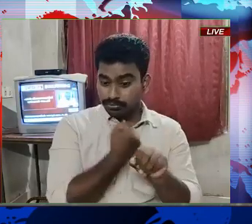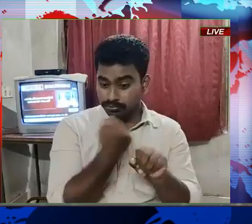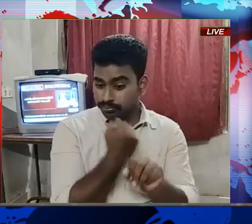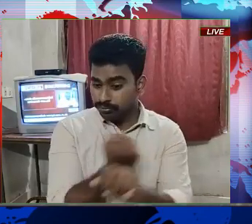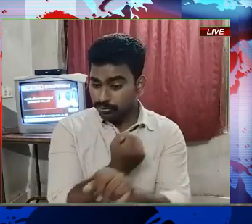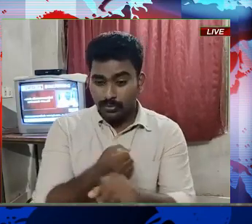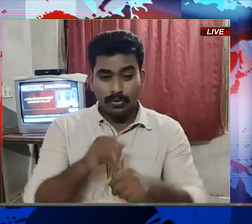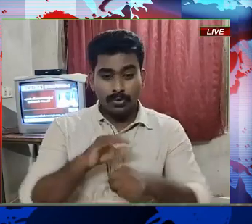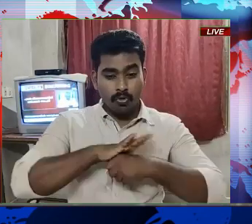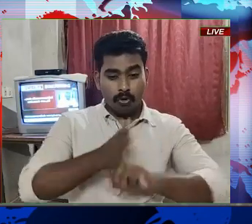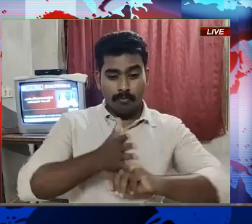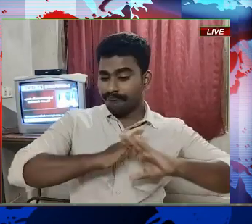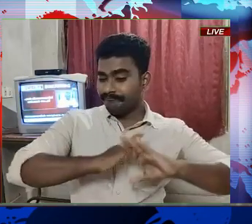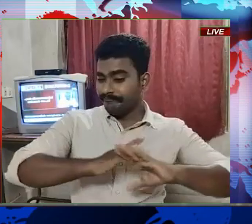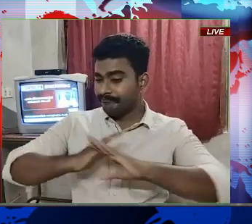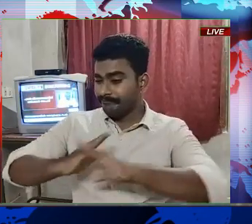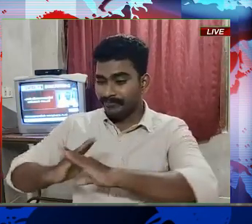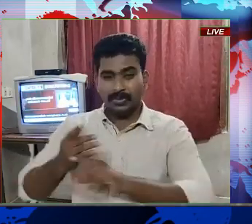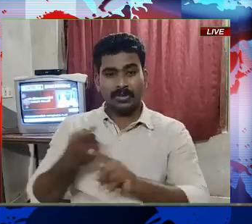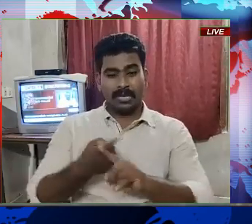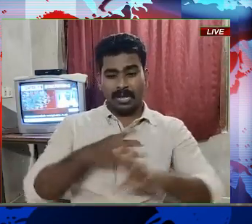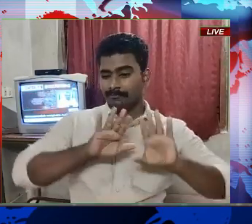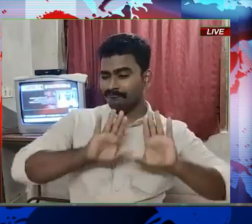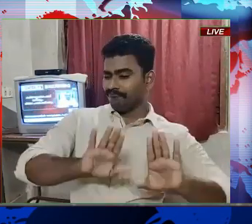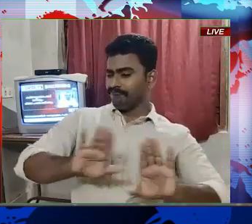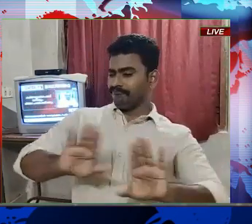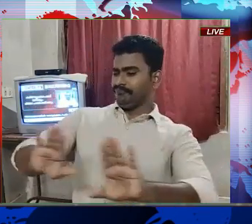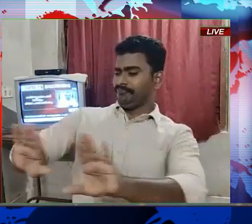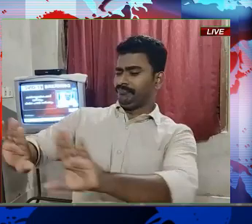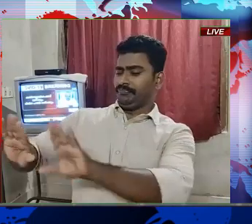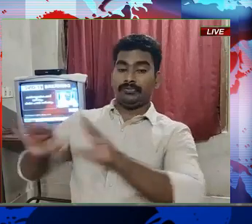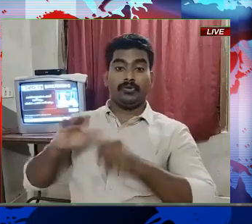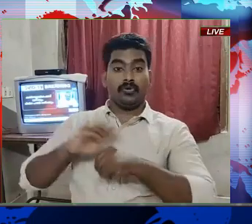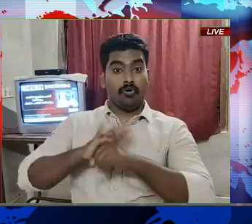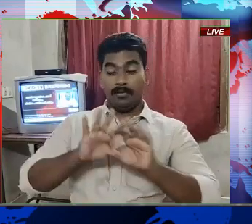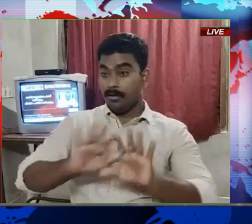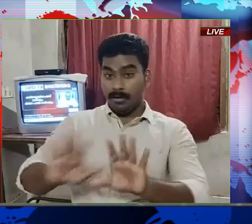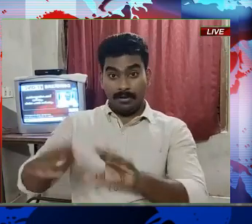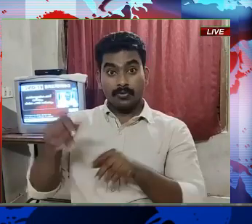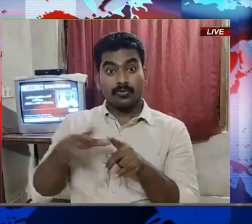ഹാർബർ മാനേജ്മെൻറ്റ് സൊസൈറ്റികളുണ്ട്. ആ സൊസൈറ്റികൾ